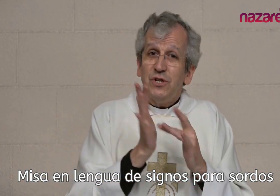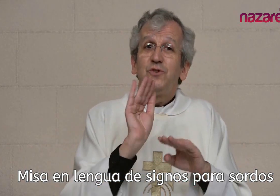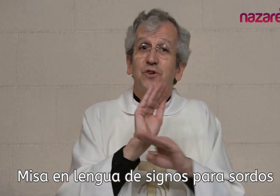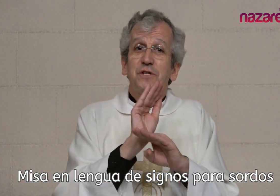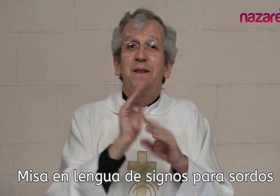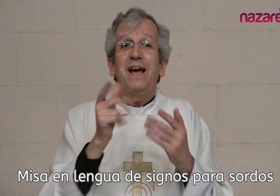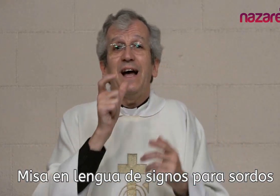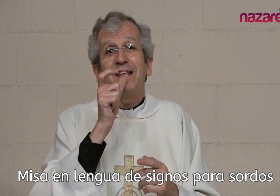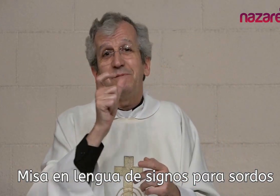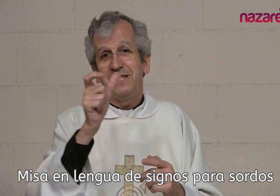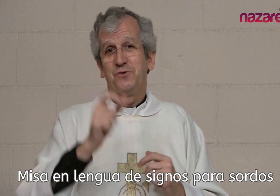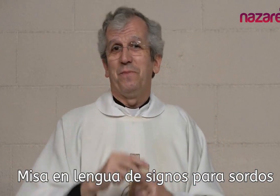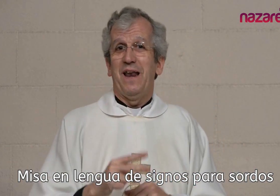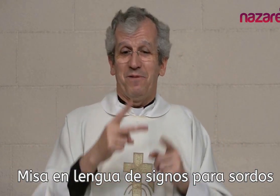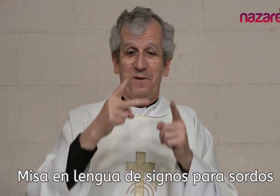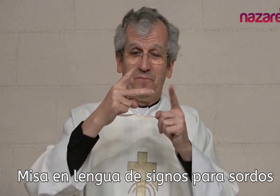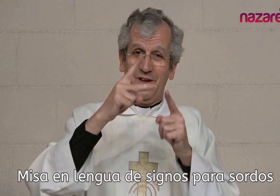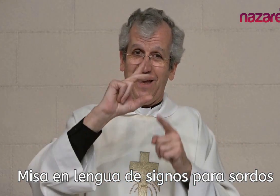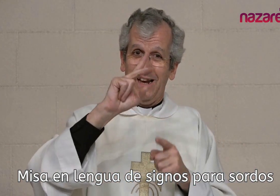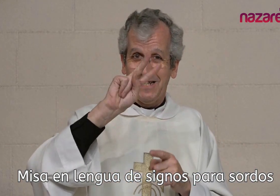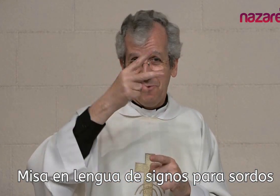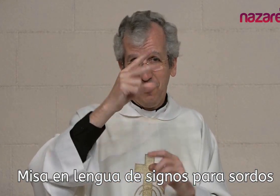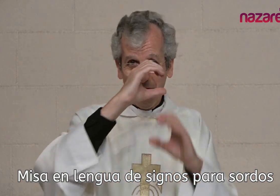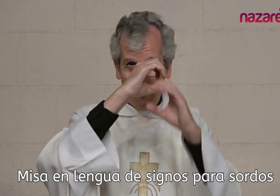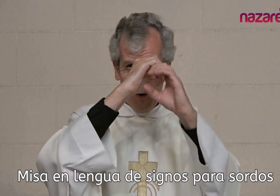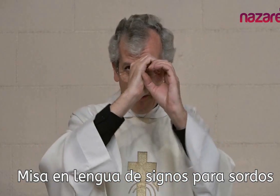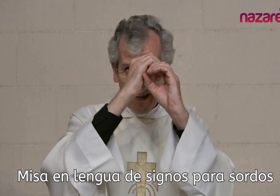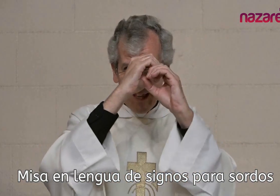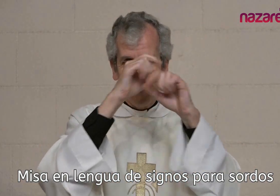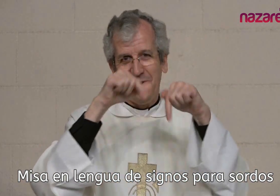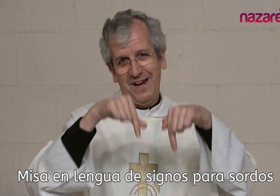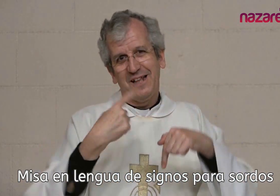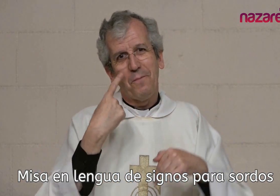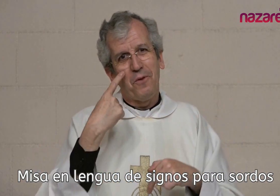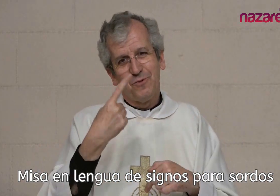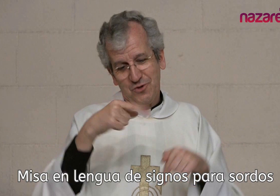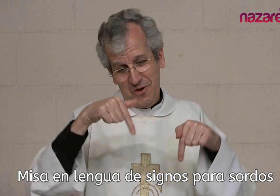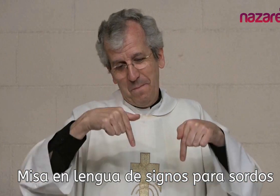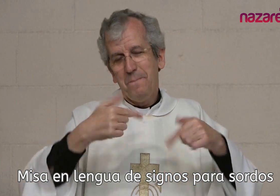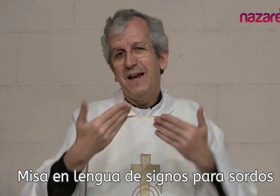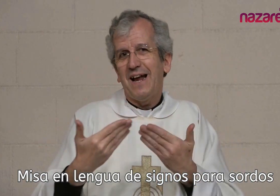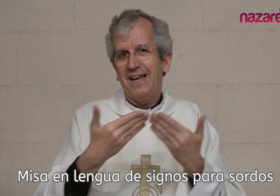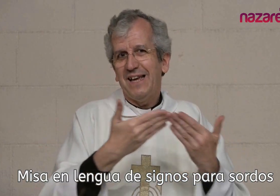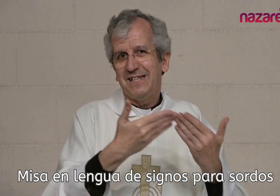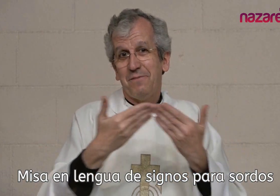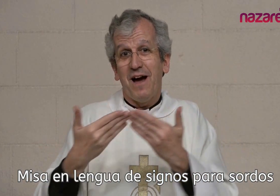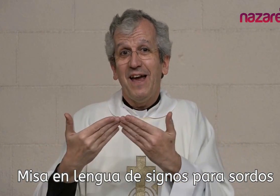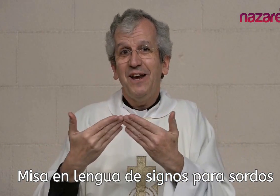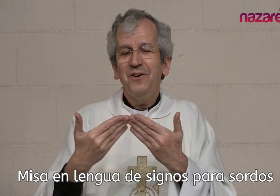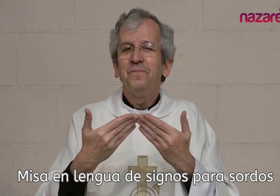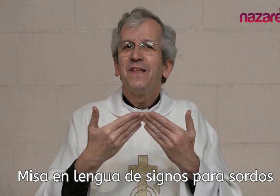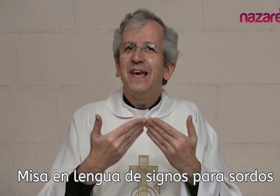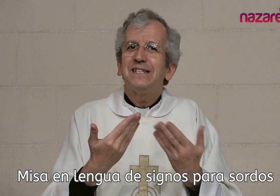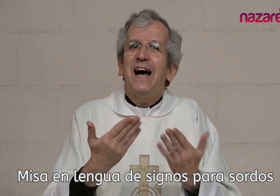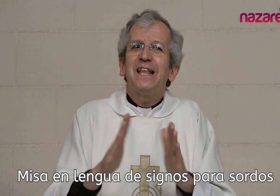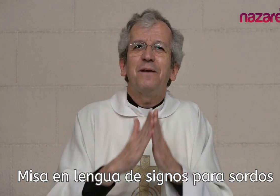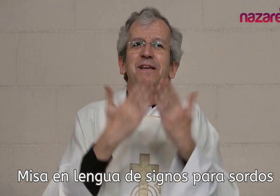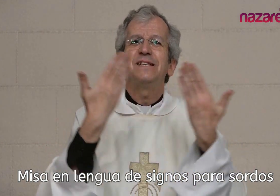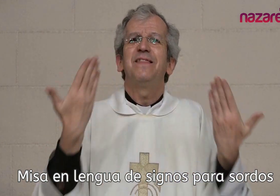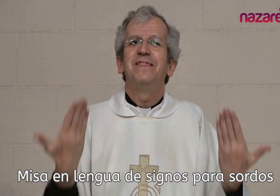Jesús nos lo explica a través de su palabra. El segundo objetivo en el que podemos hoy mirar ese evangelio es a través de